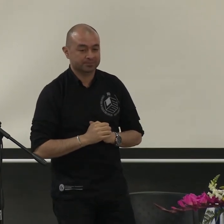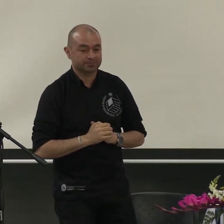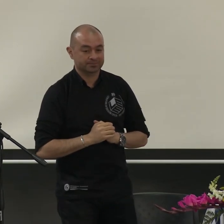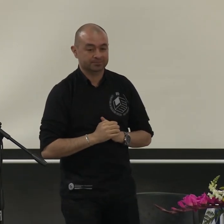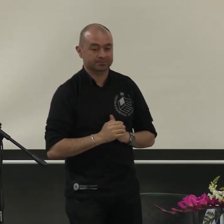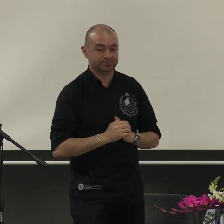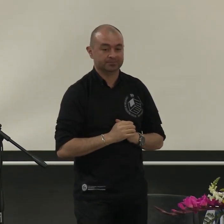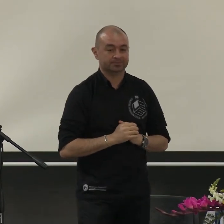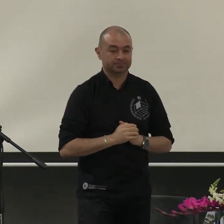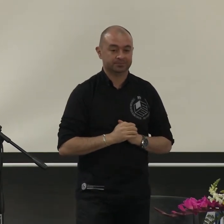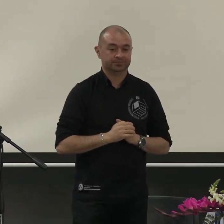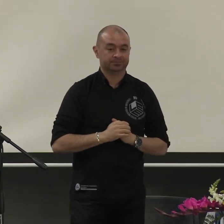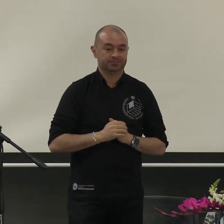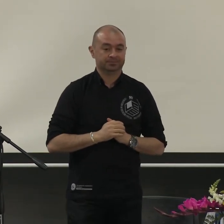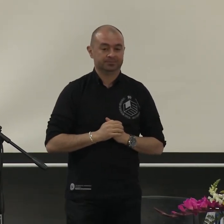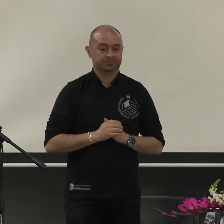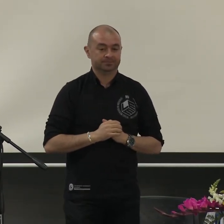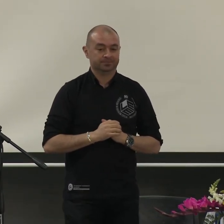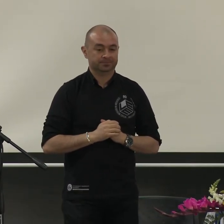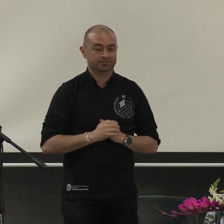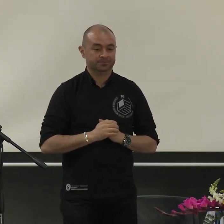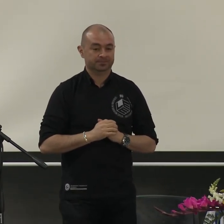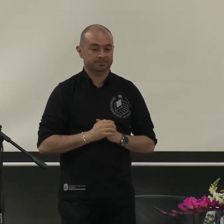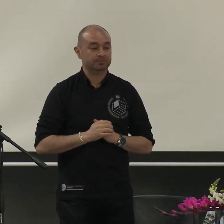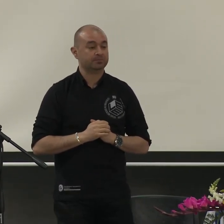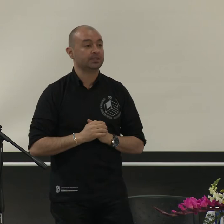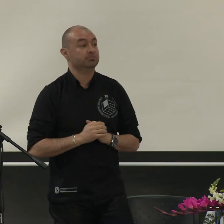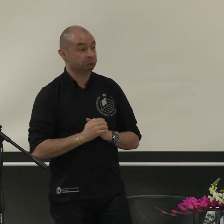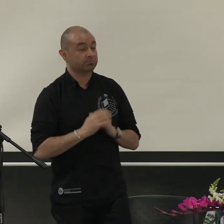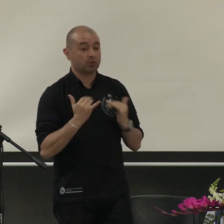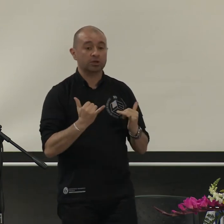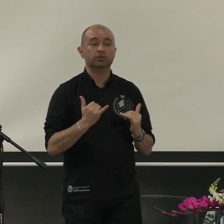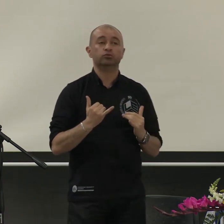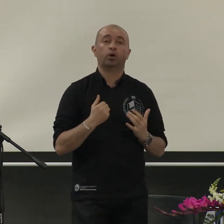sino un día de compromiso hacia el futuro